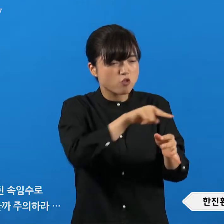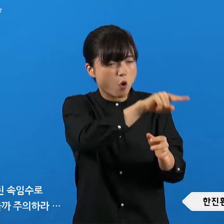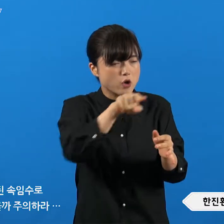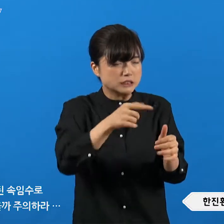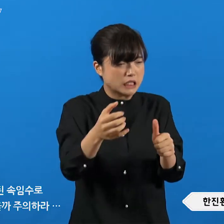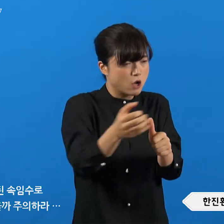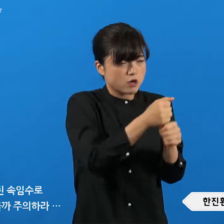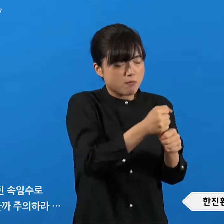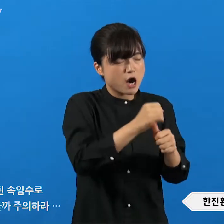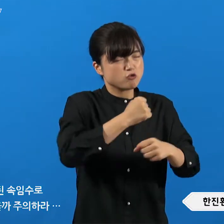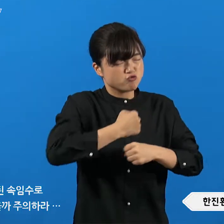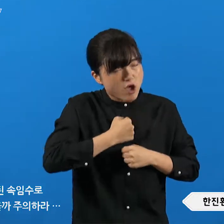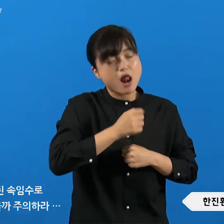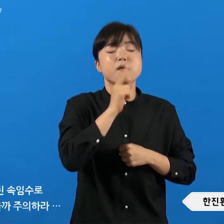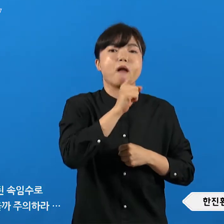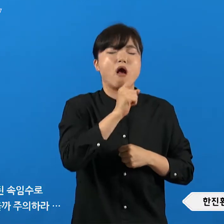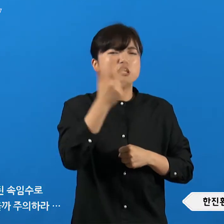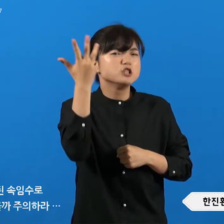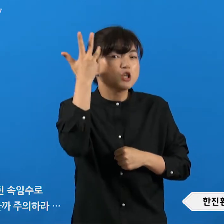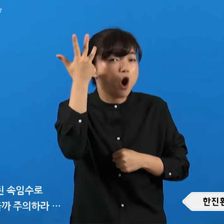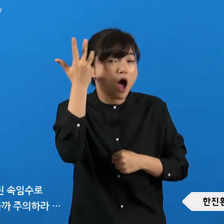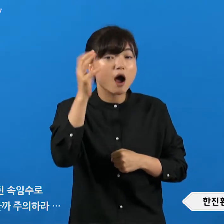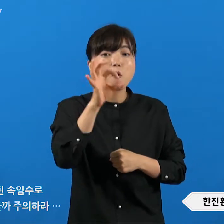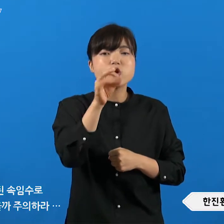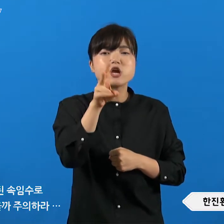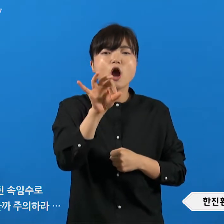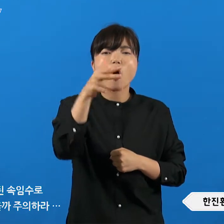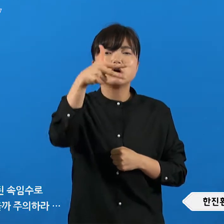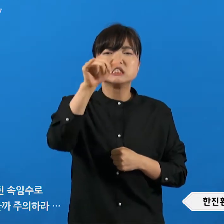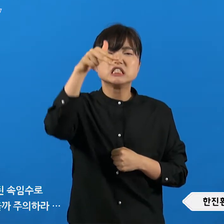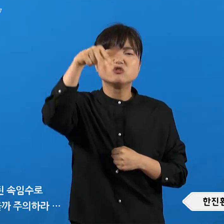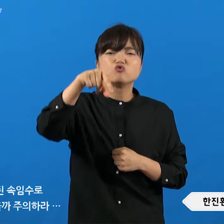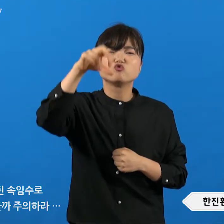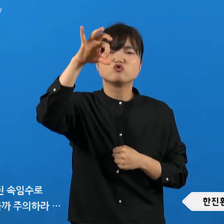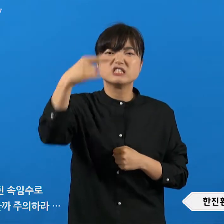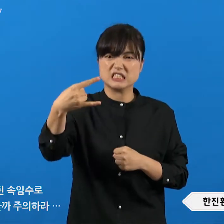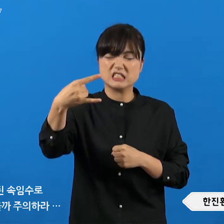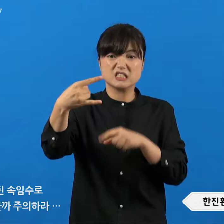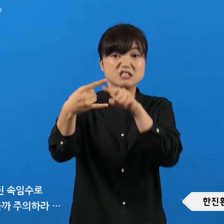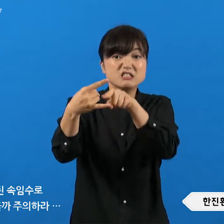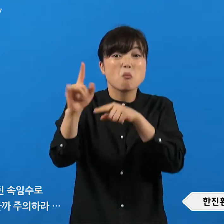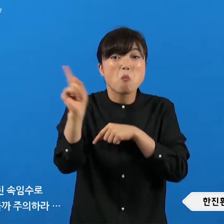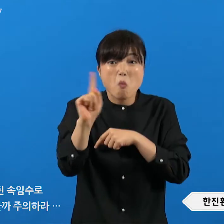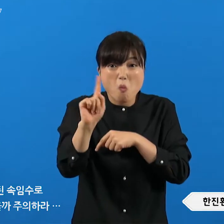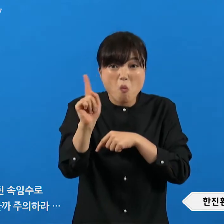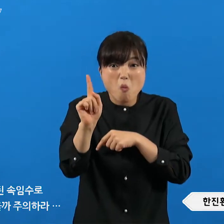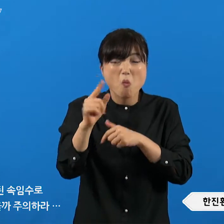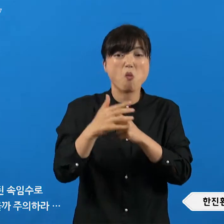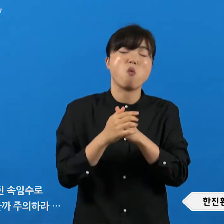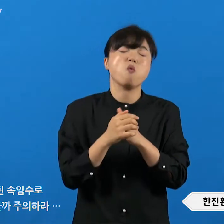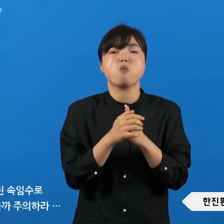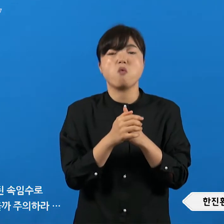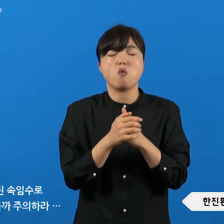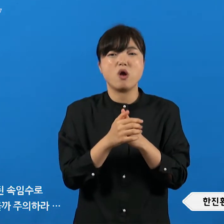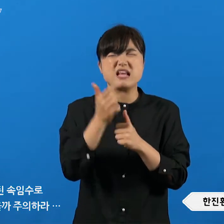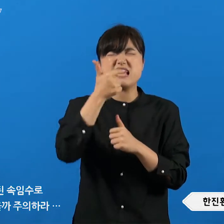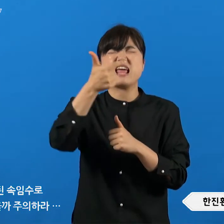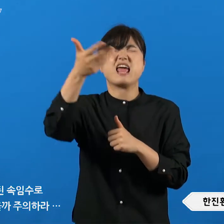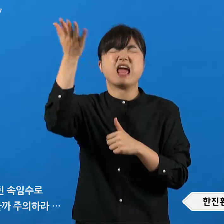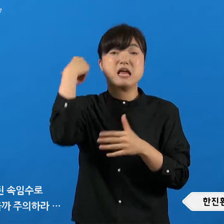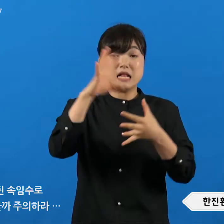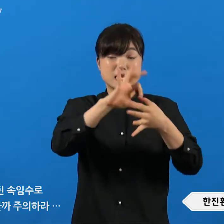주의하라. 여기 철학이 영지주의 철학을 가리킵니다. 영지주의 철학은